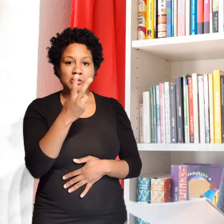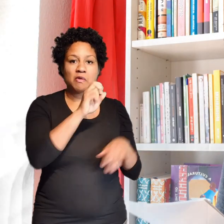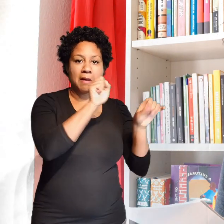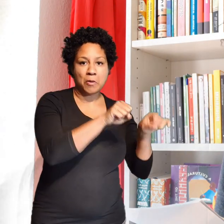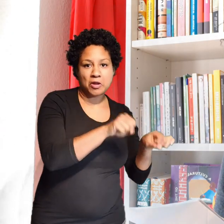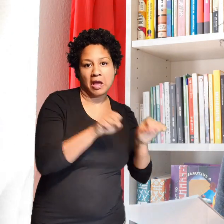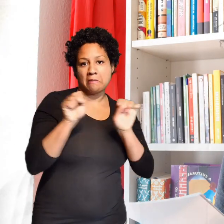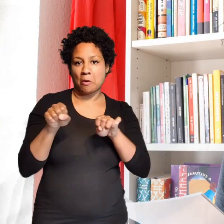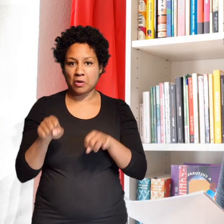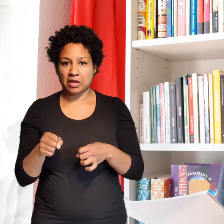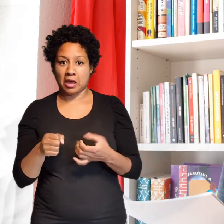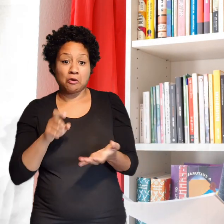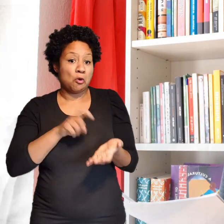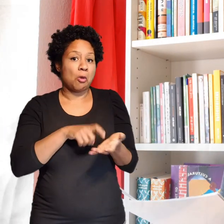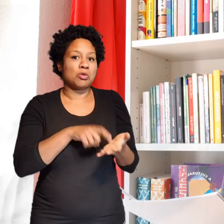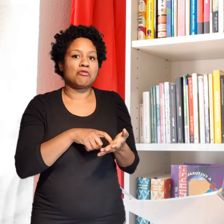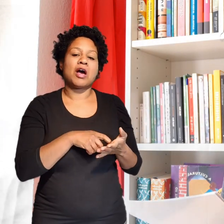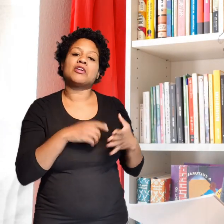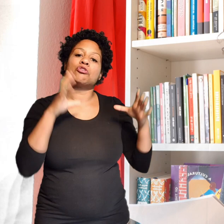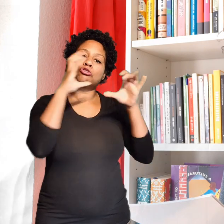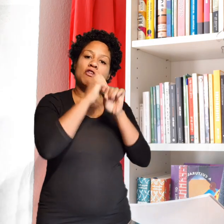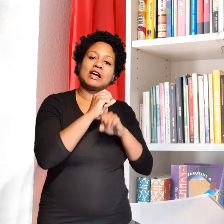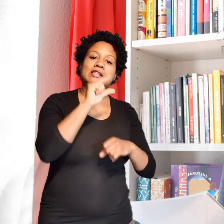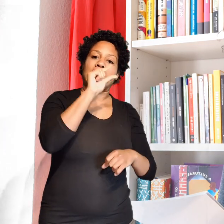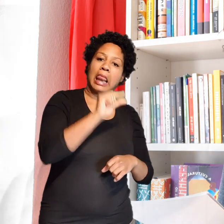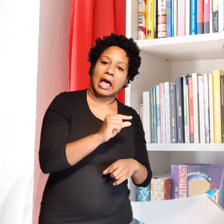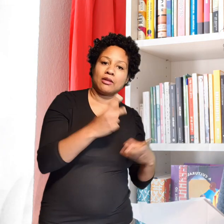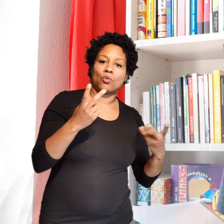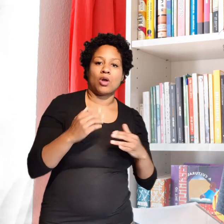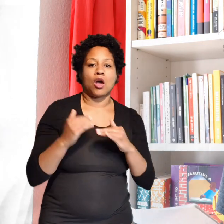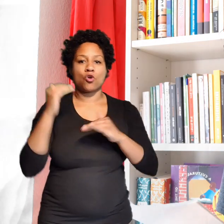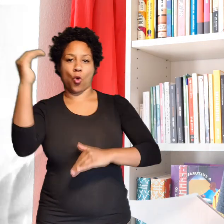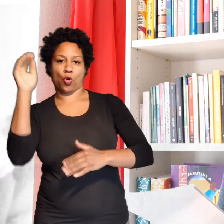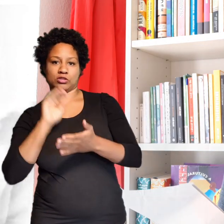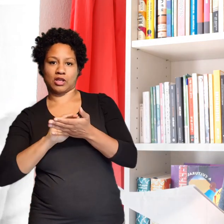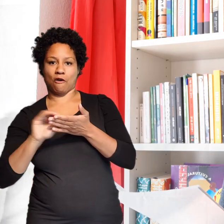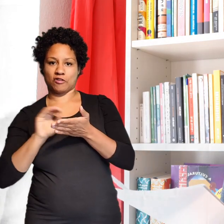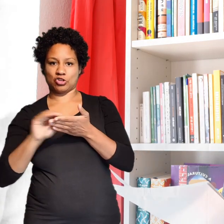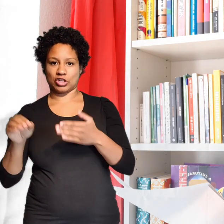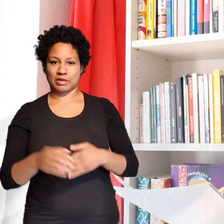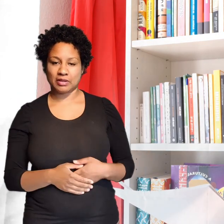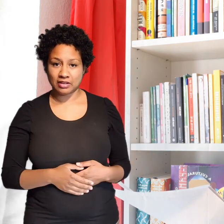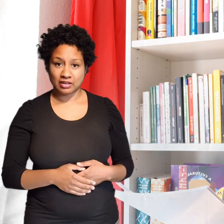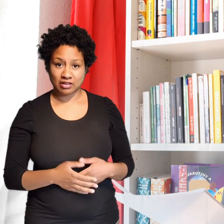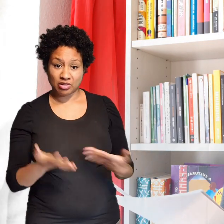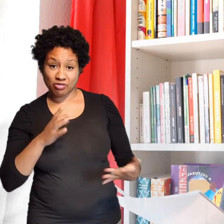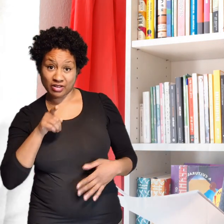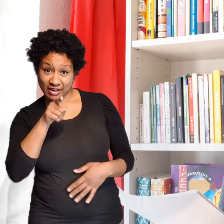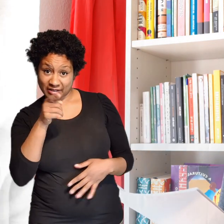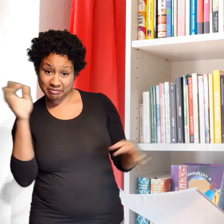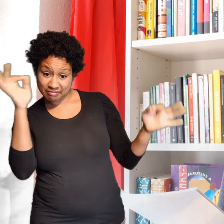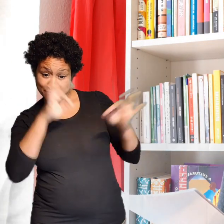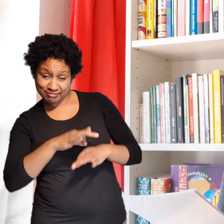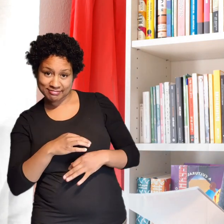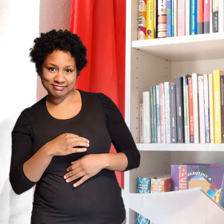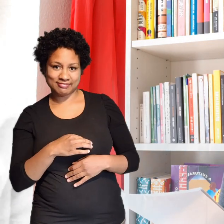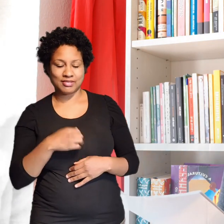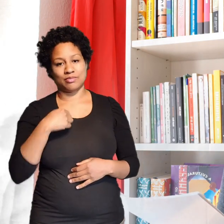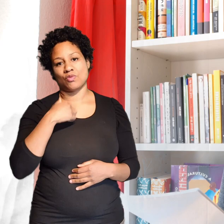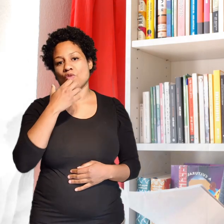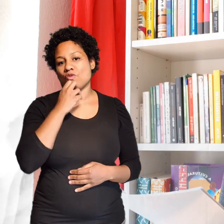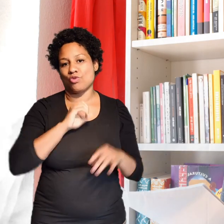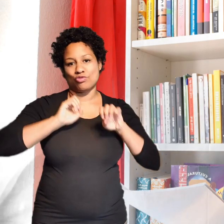je nachdem, ob schwarz groß oder klein geschrieben wird. Eventuelle Irritationen deswegen möchte ich